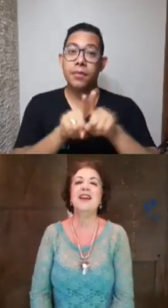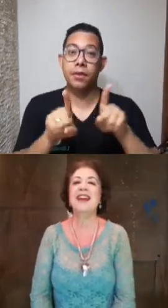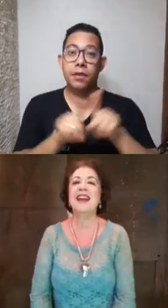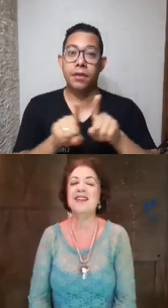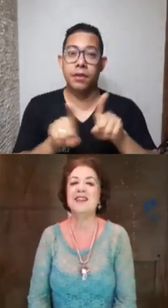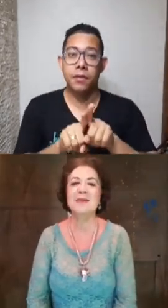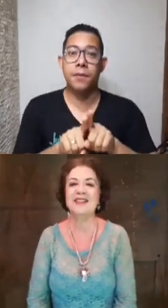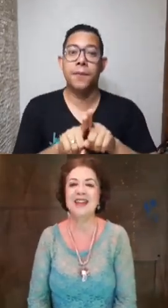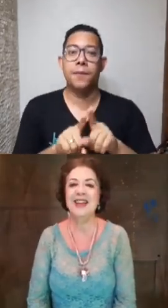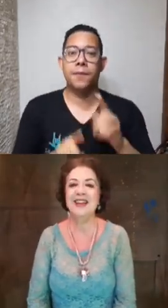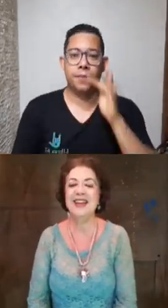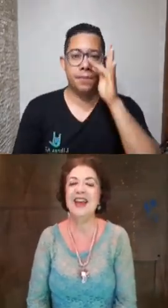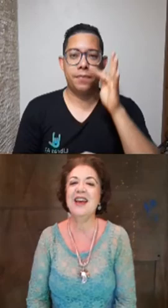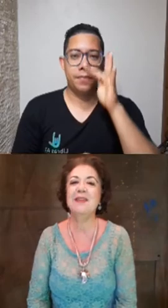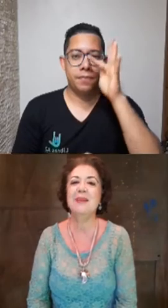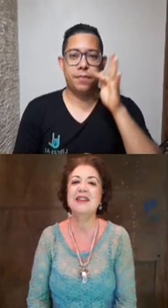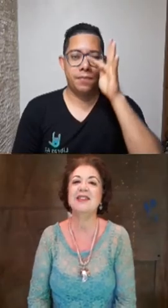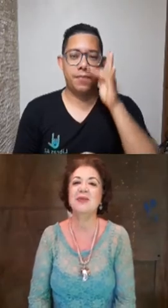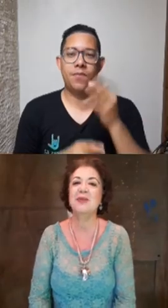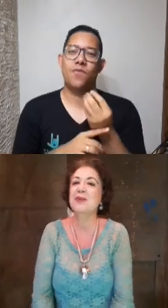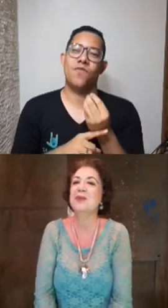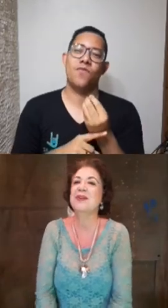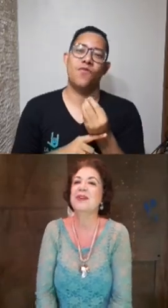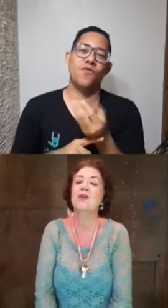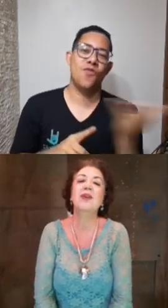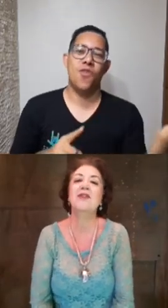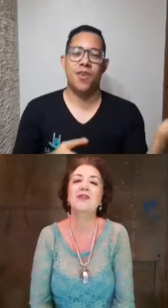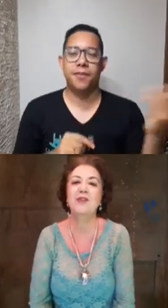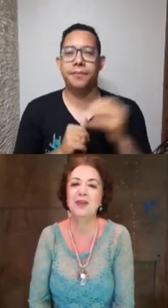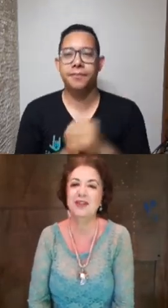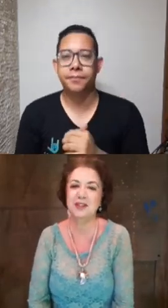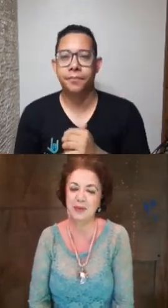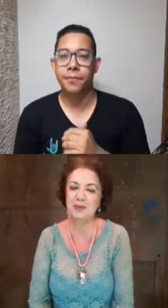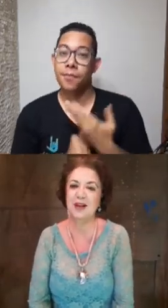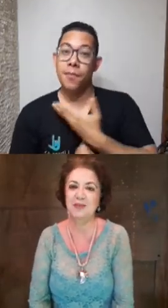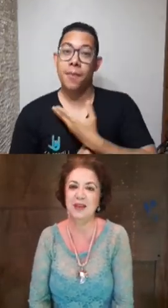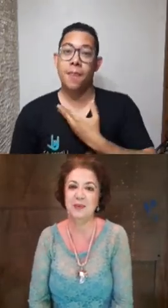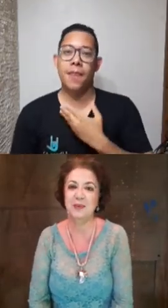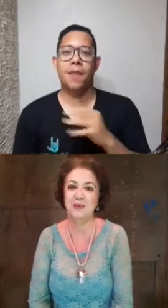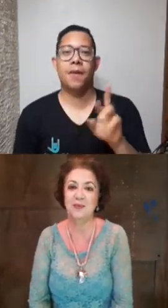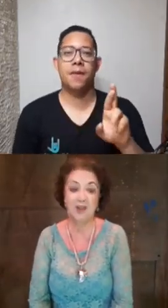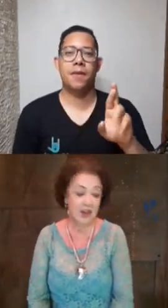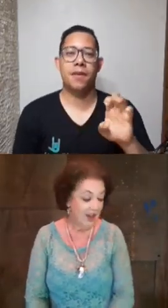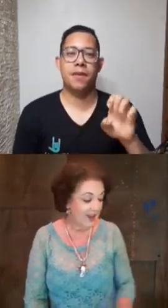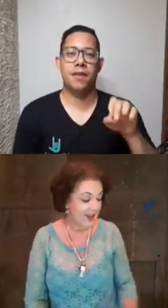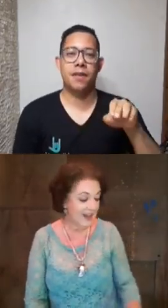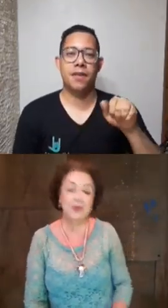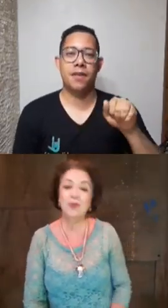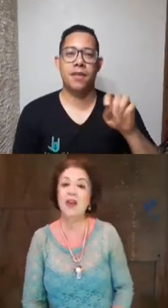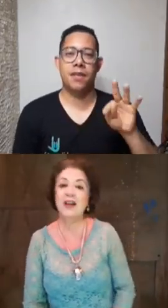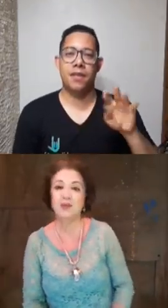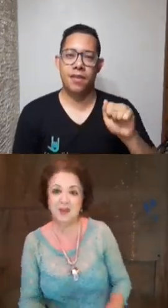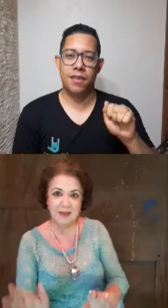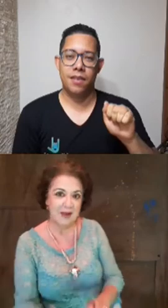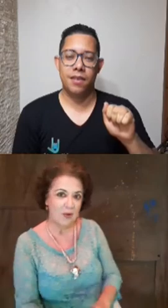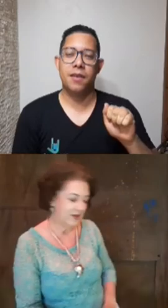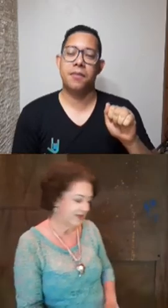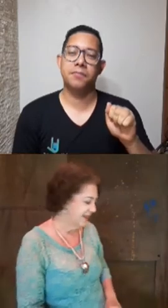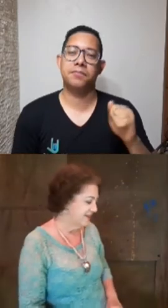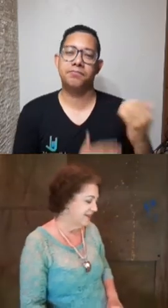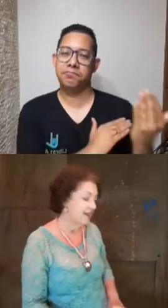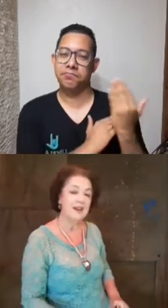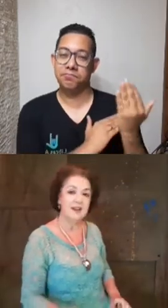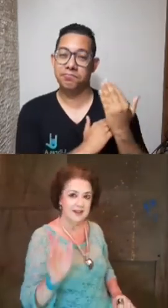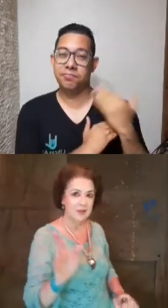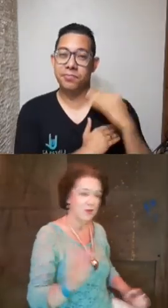amiga Renata Martelli é que me ensinou a colher flores pelo caminho. E aqui do lado também, com